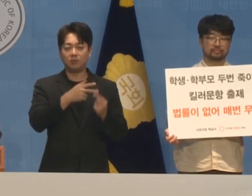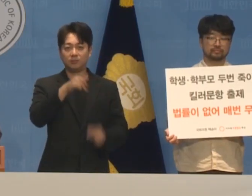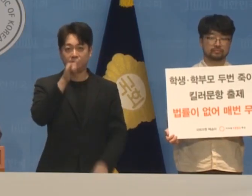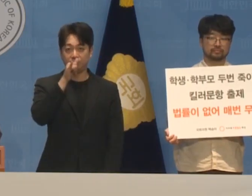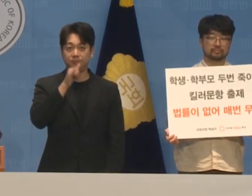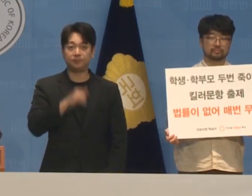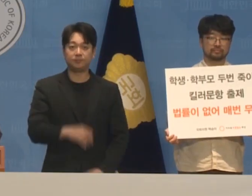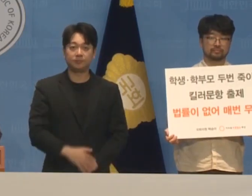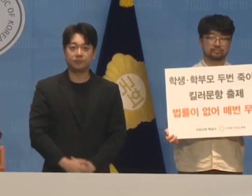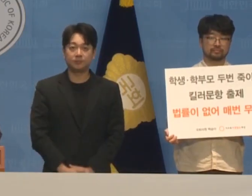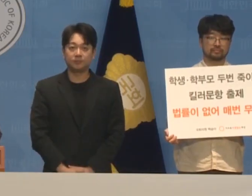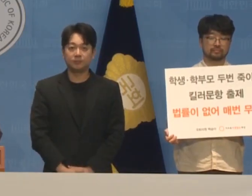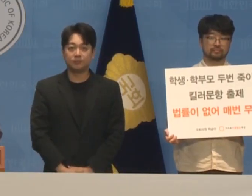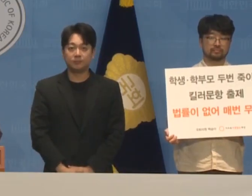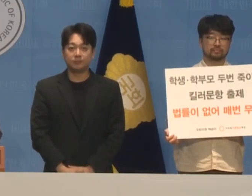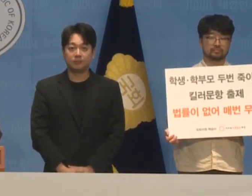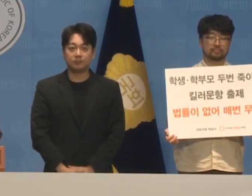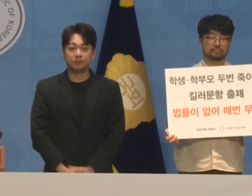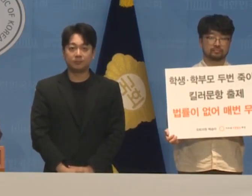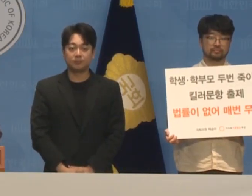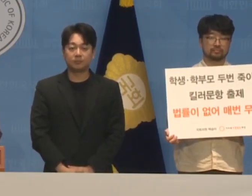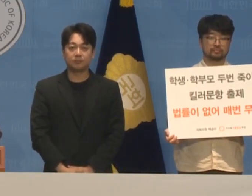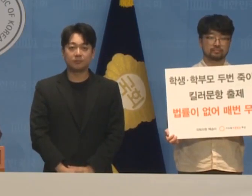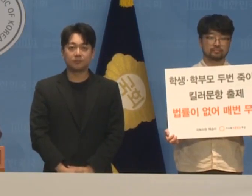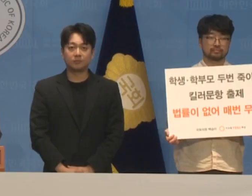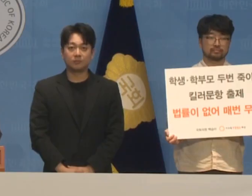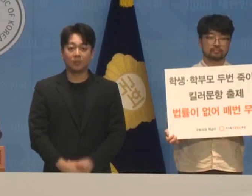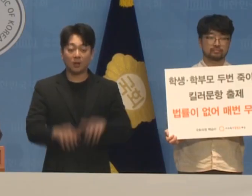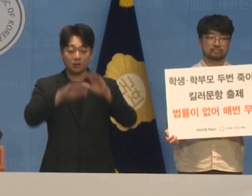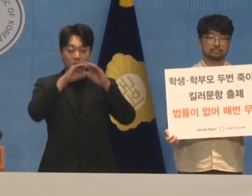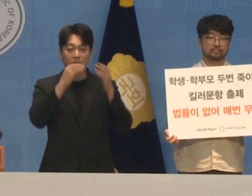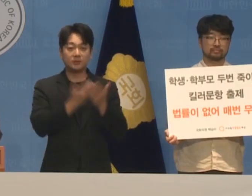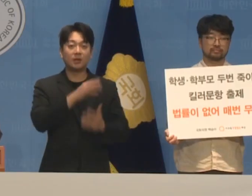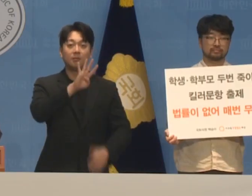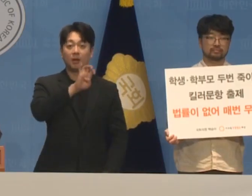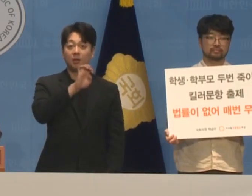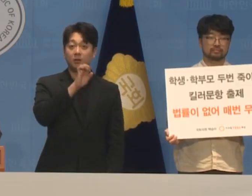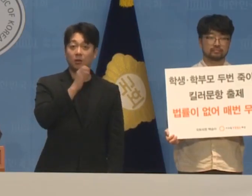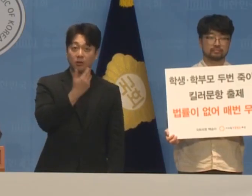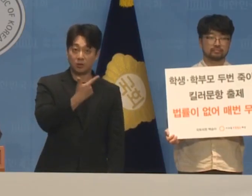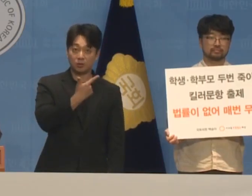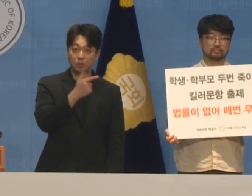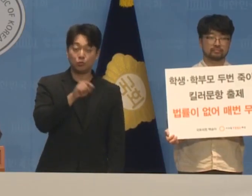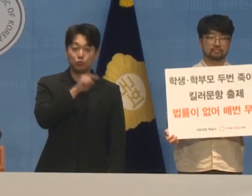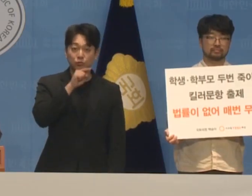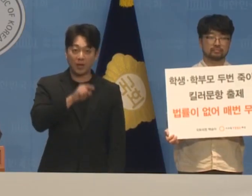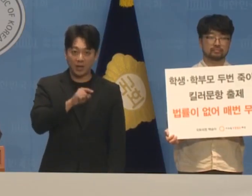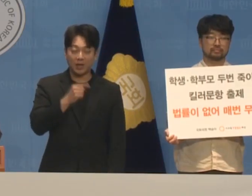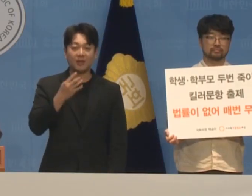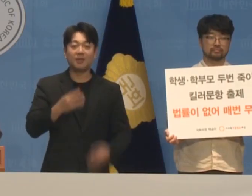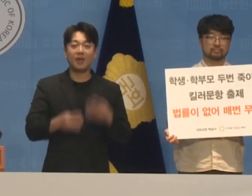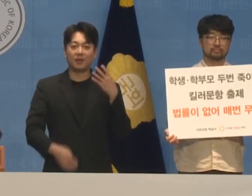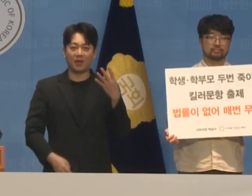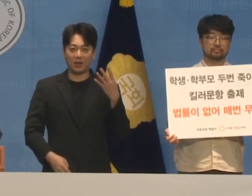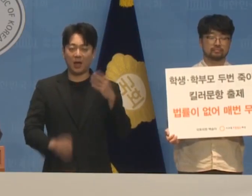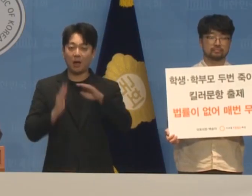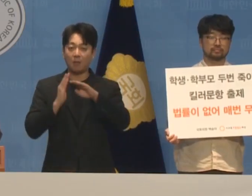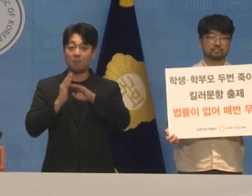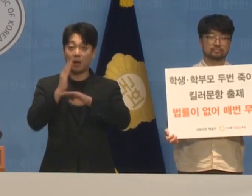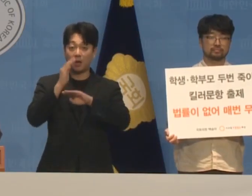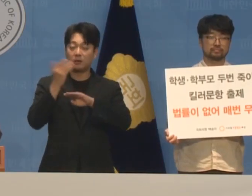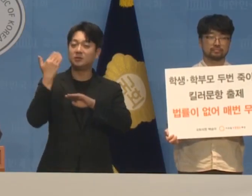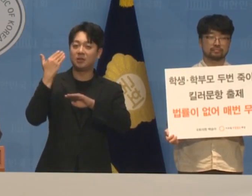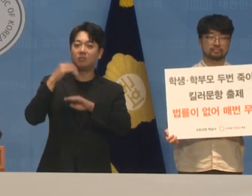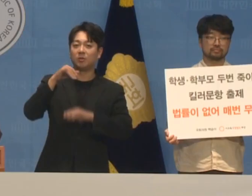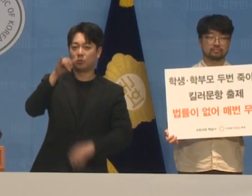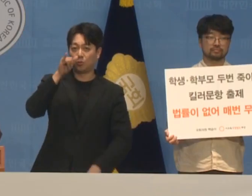모의평가 수학 영역에서는 총 46개의 문항 중 4개가 고교 교육과정을 벗어났고 이번 9월에는